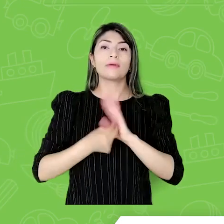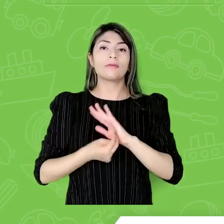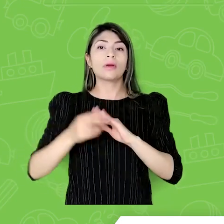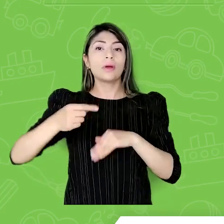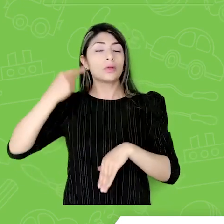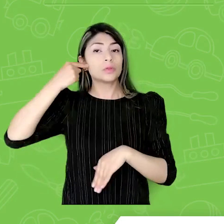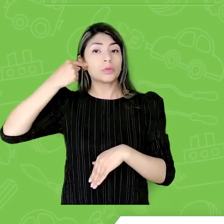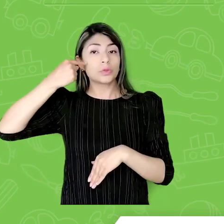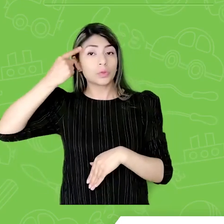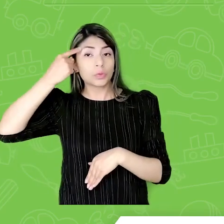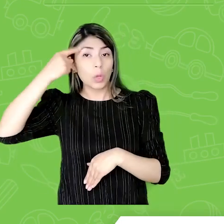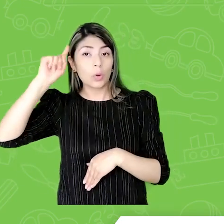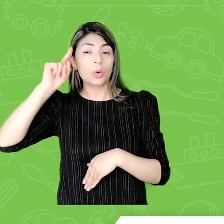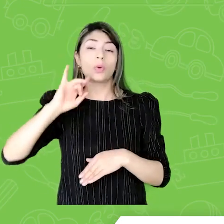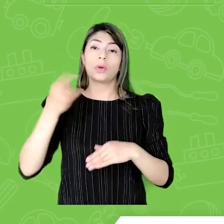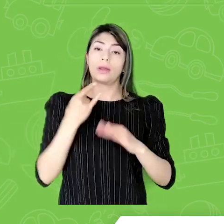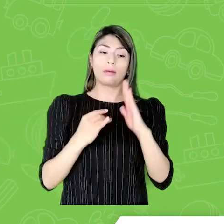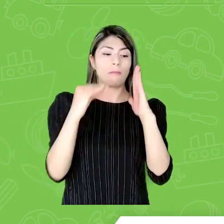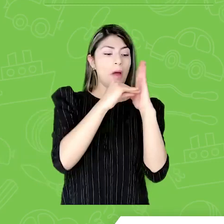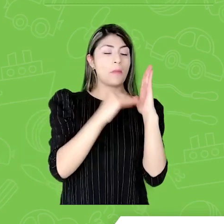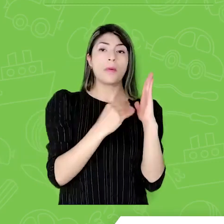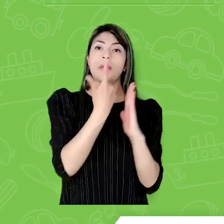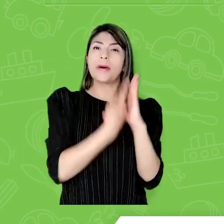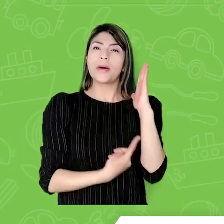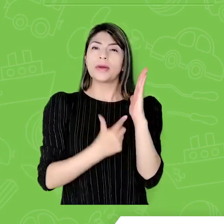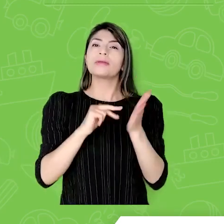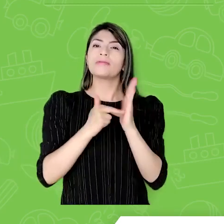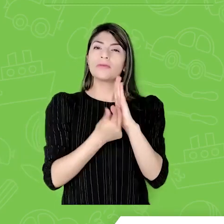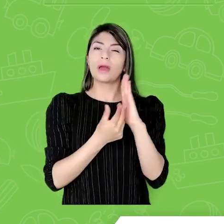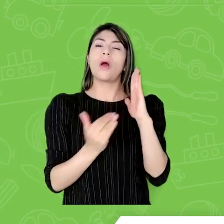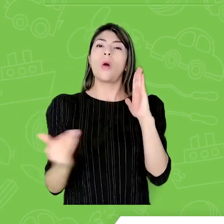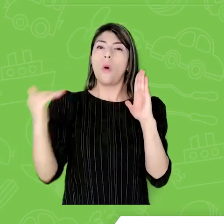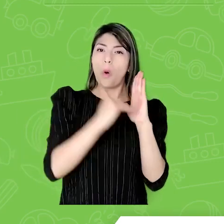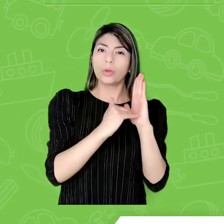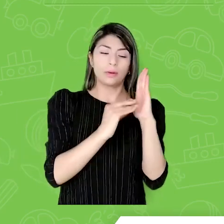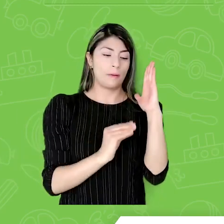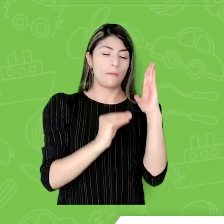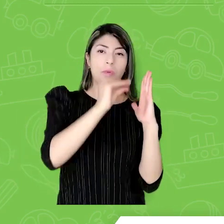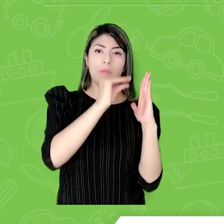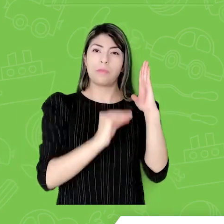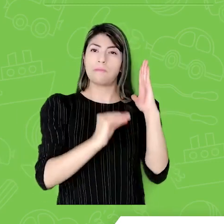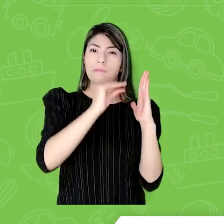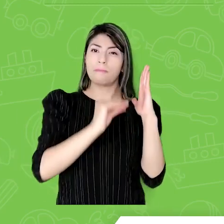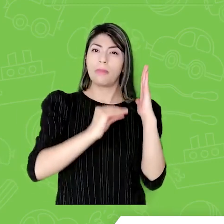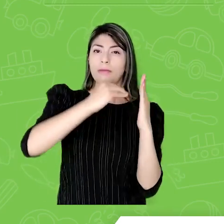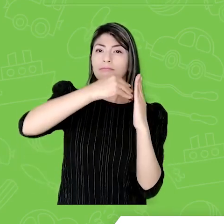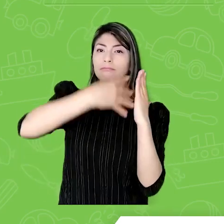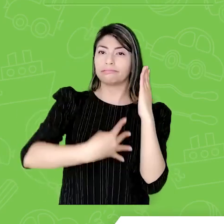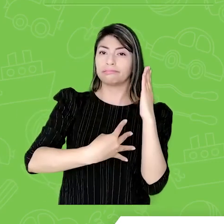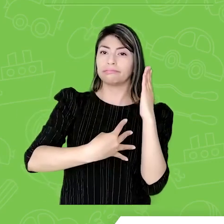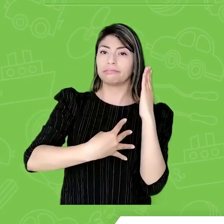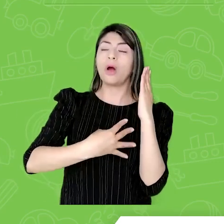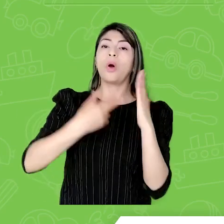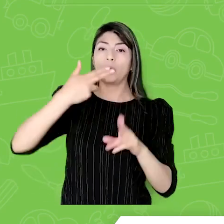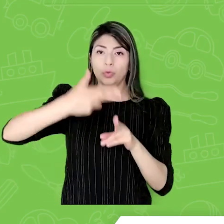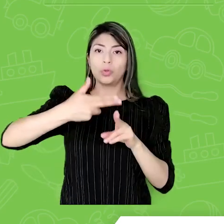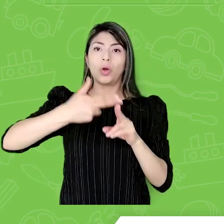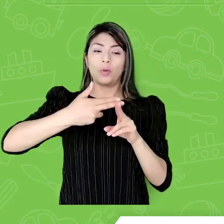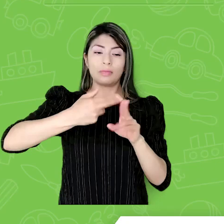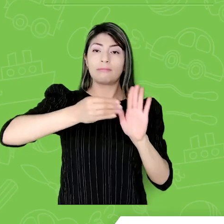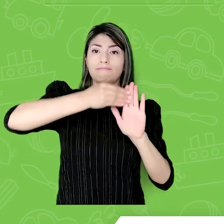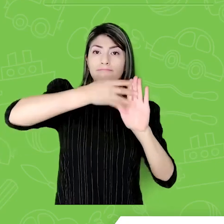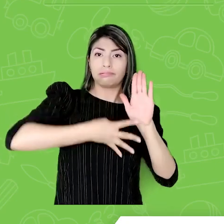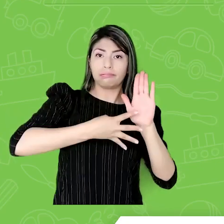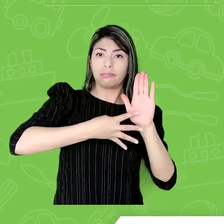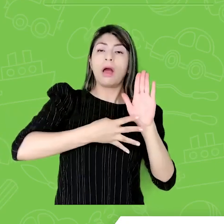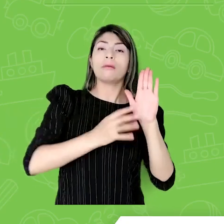Artículo 32. Recomposición automática de una lista de elegibles. Es la reorganización de la posición que ocupan